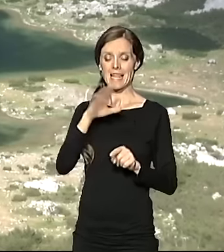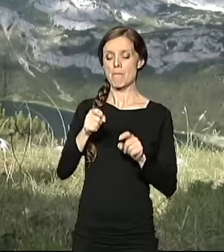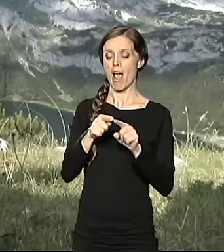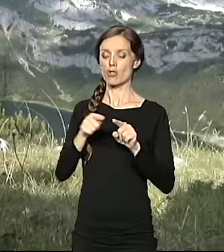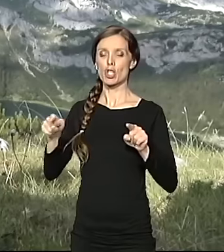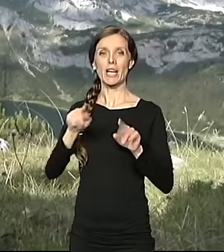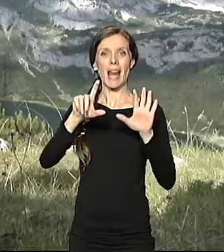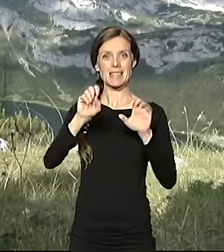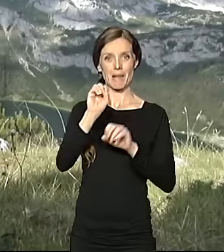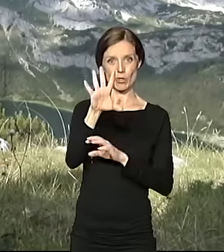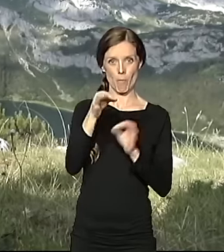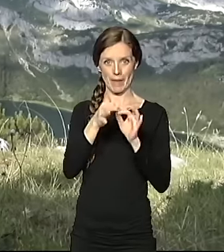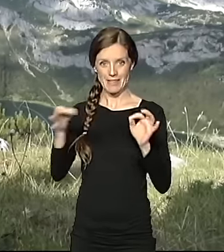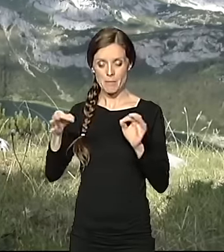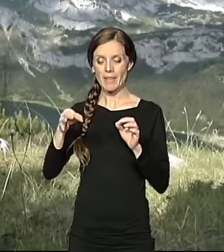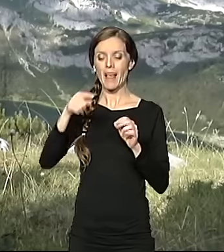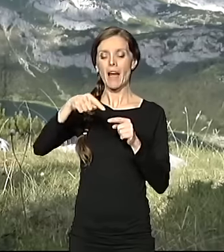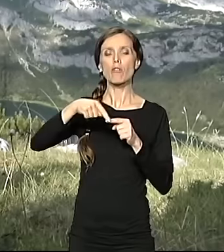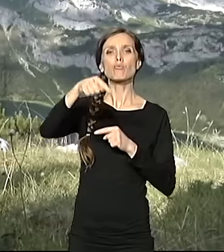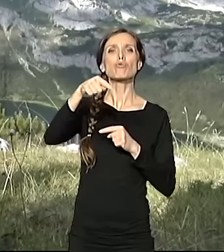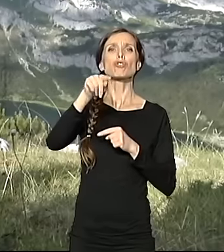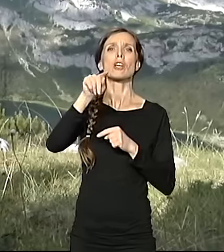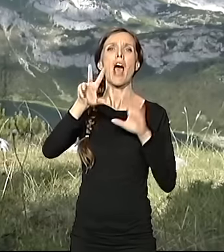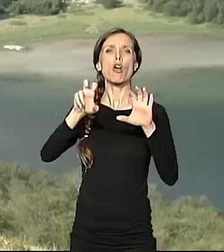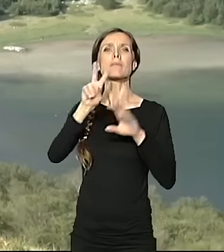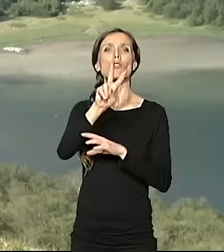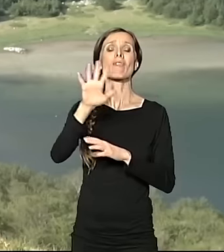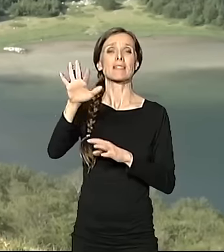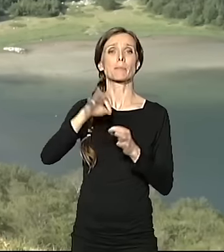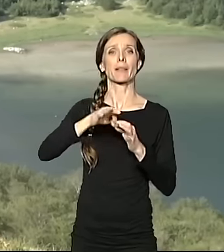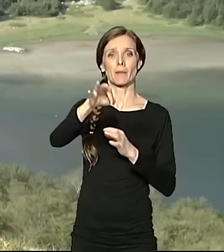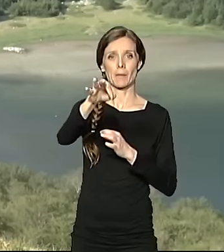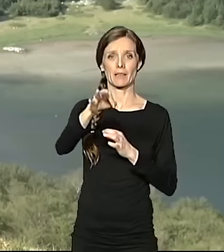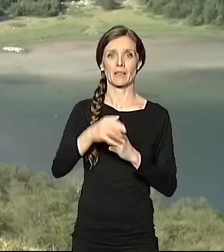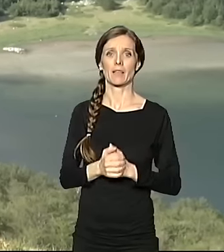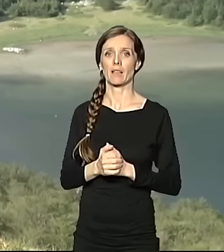715 metara, u dužine je 825 metara.